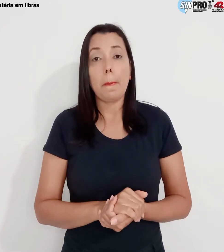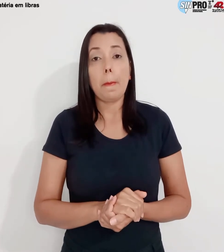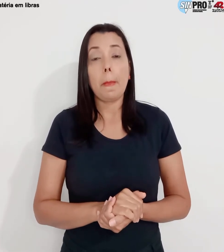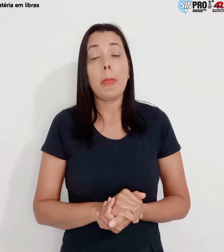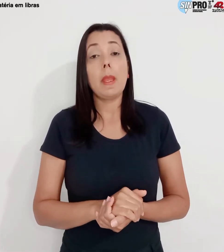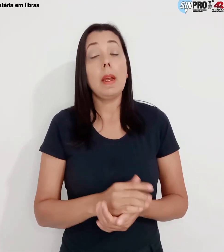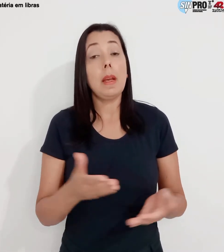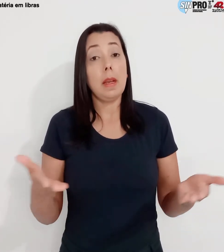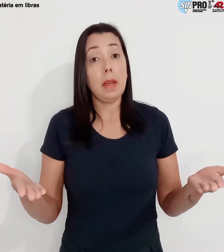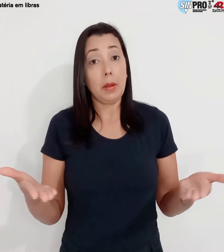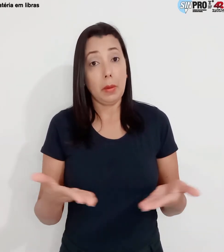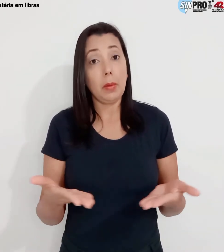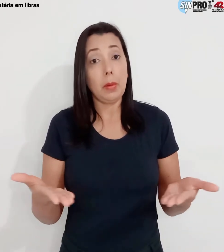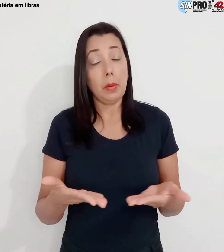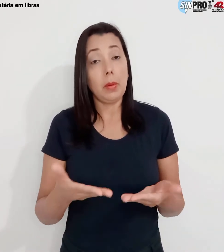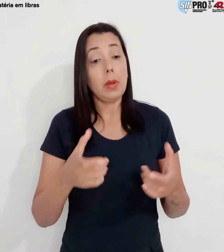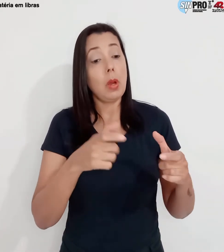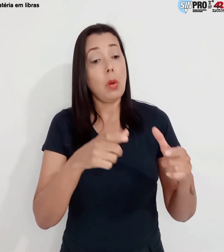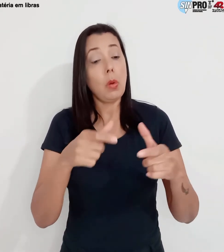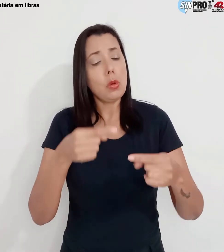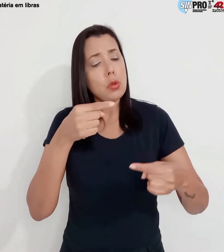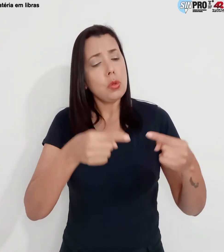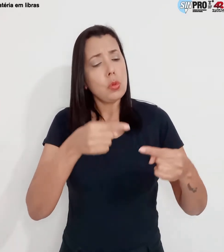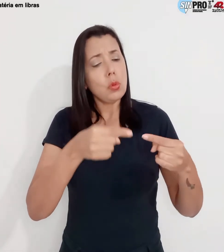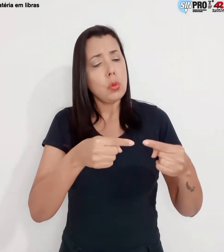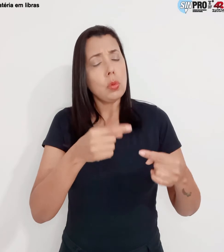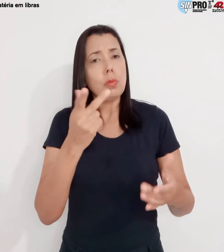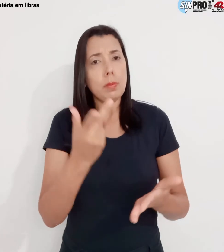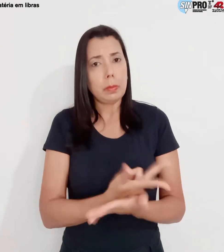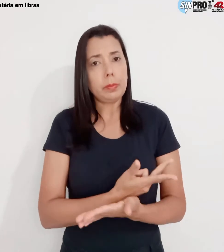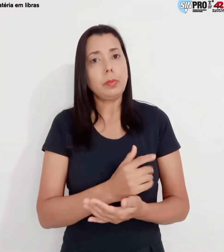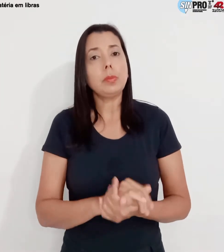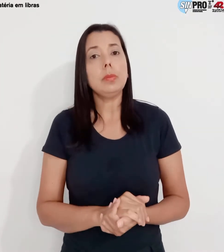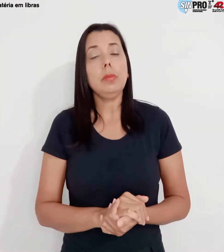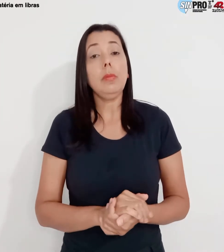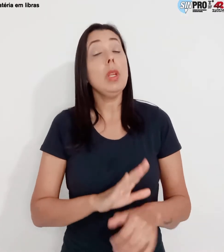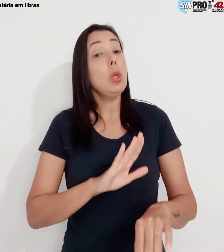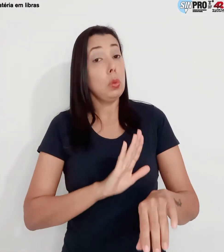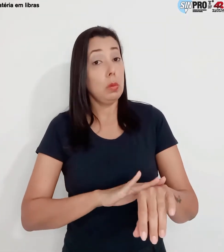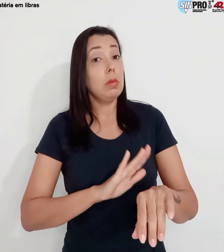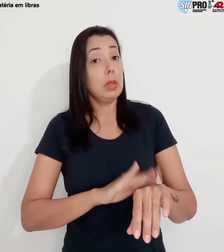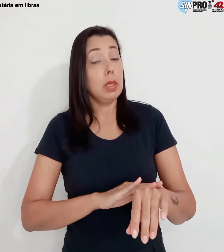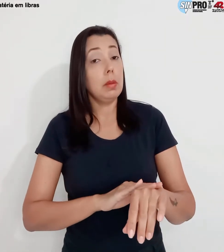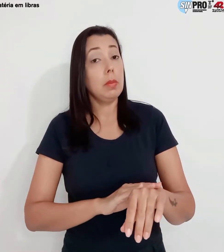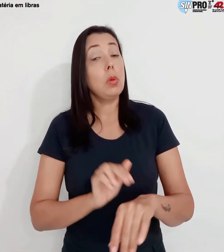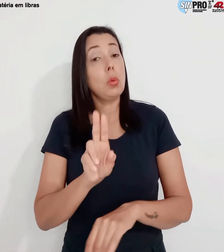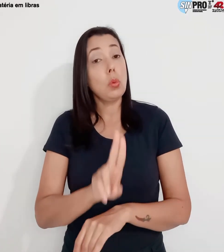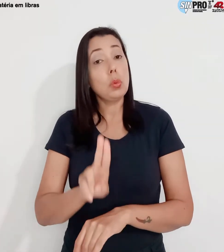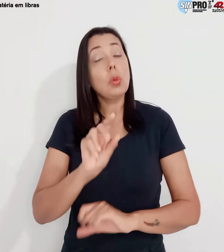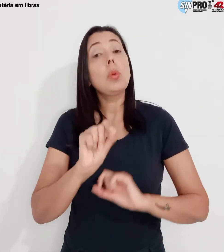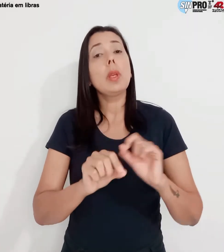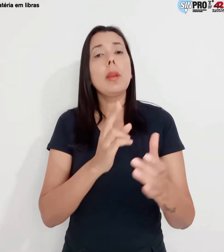A atualidade de um discurso obsoleto. Na época, usaram o